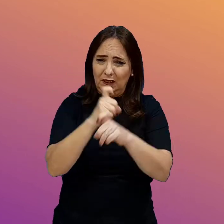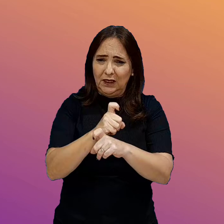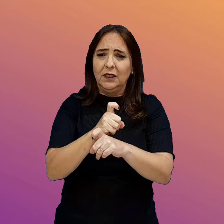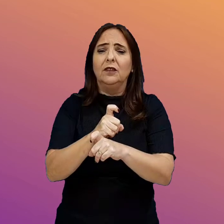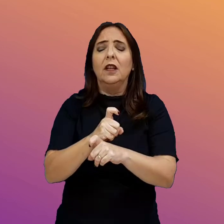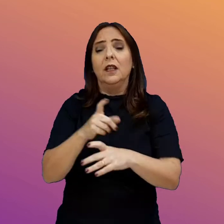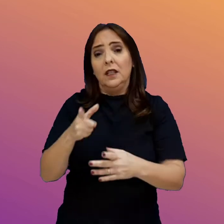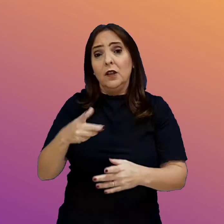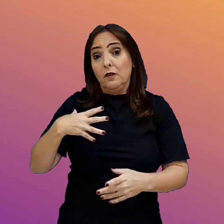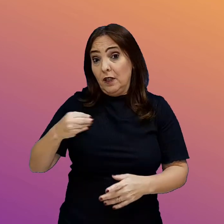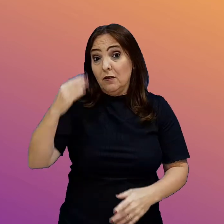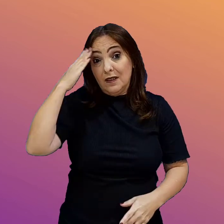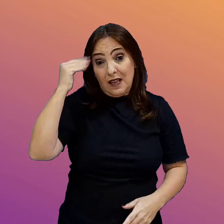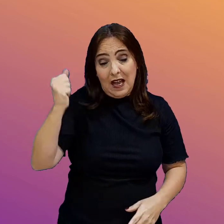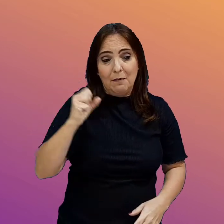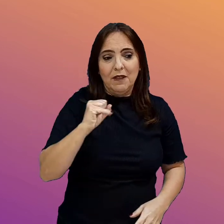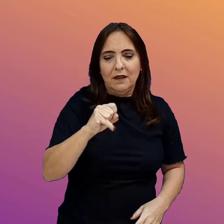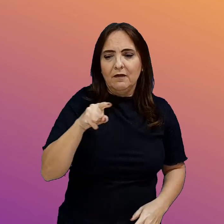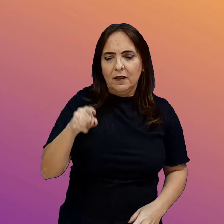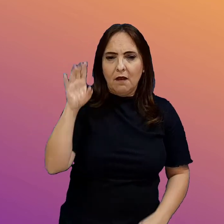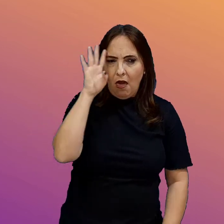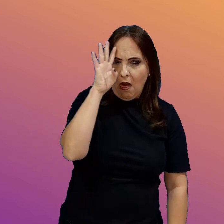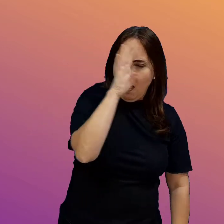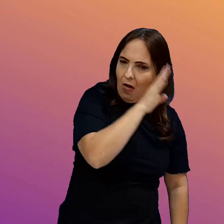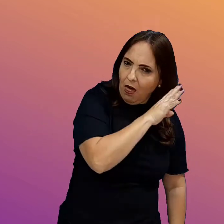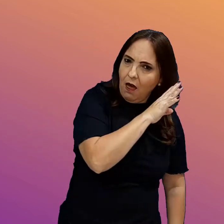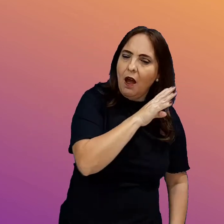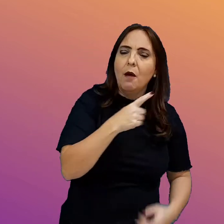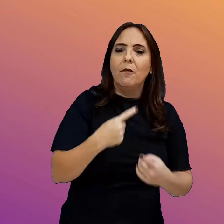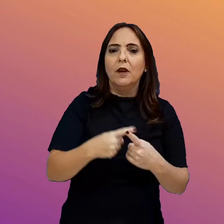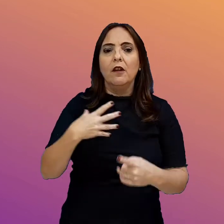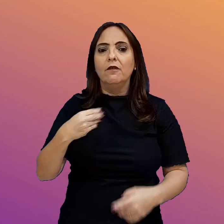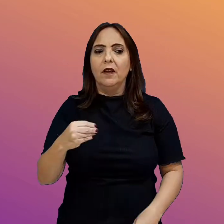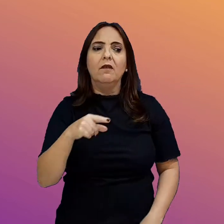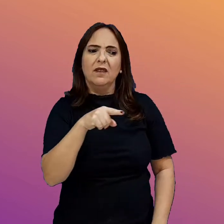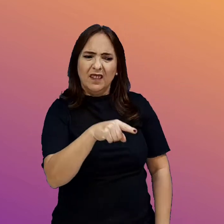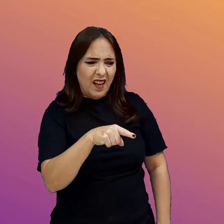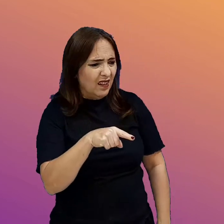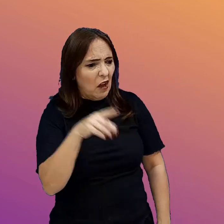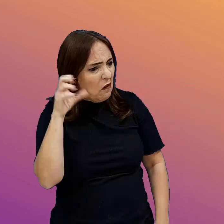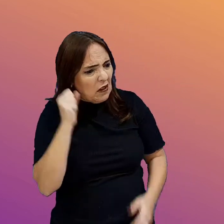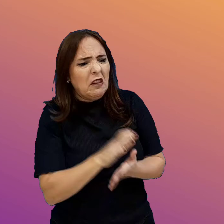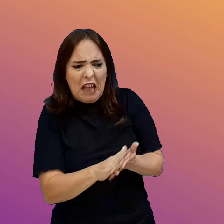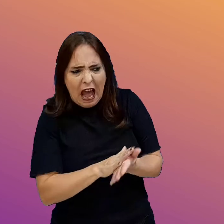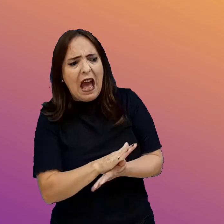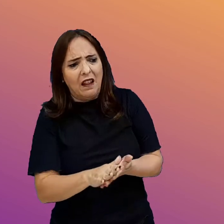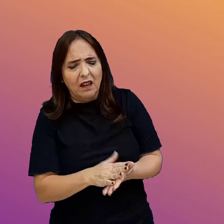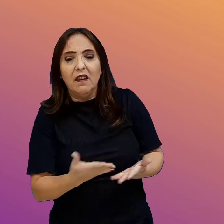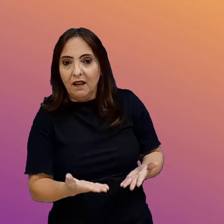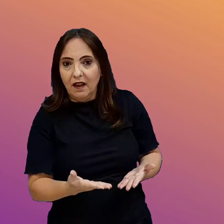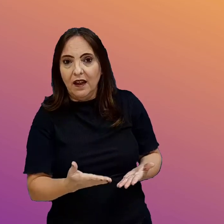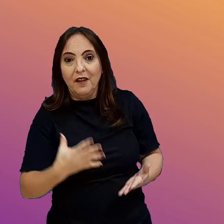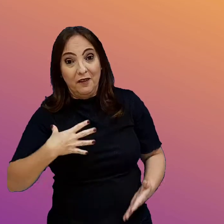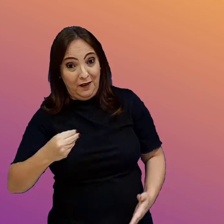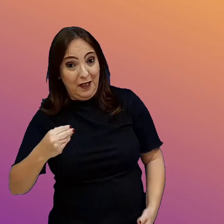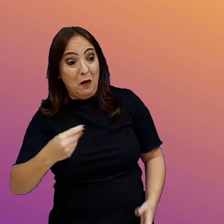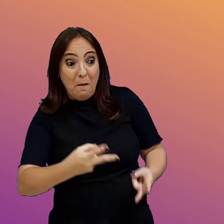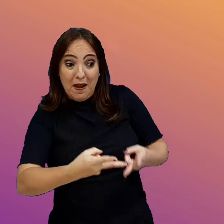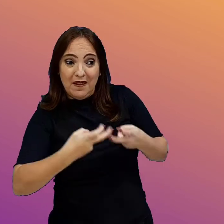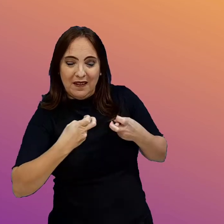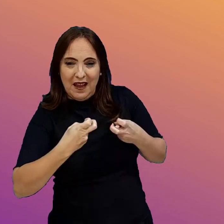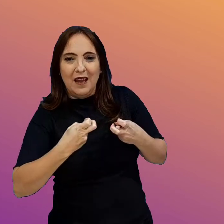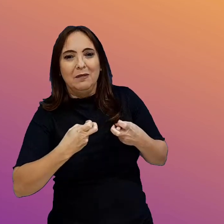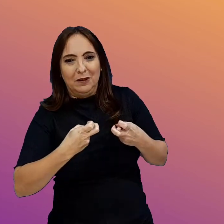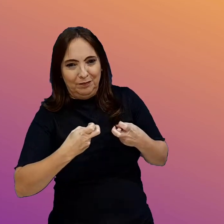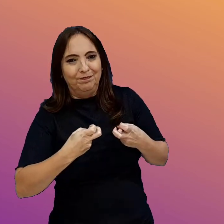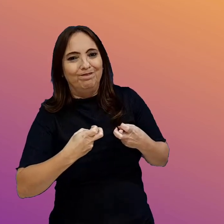quando você não está prestando atenção. Porque ele solta uma para você, assim, você não está nem ouvindo o que eu estou falando, né? E aí ele te